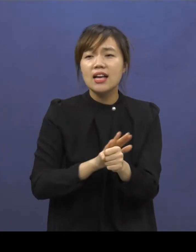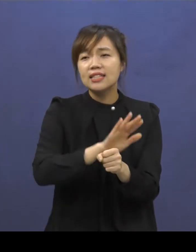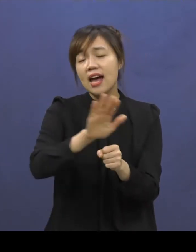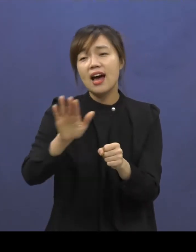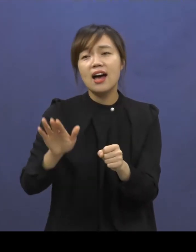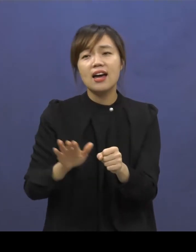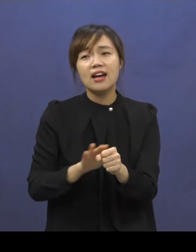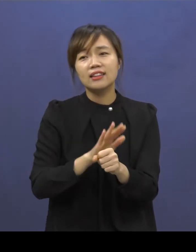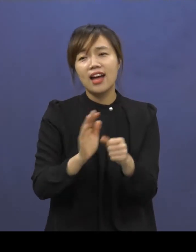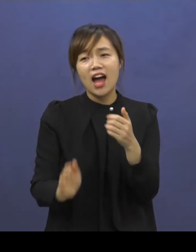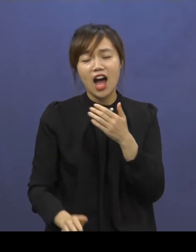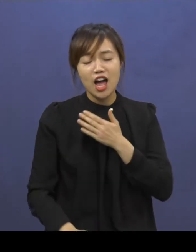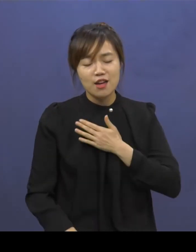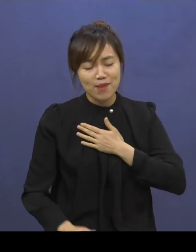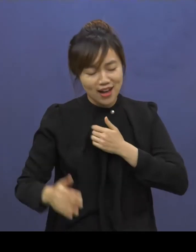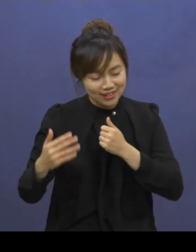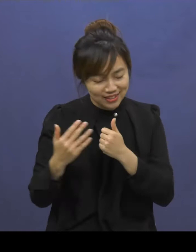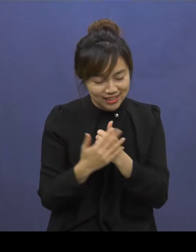사랑 날